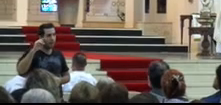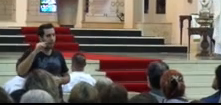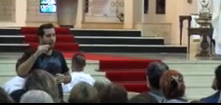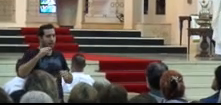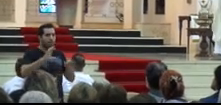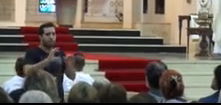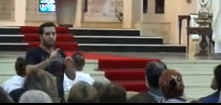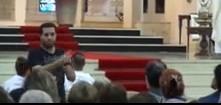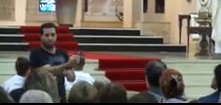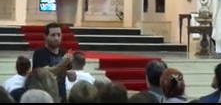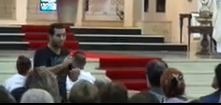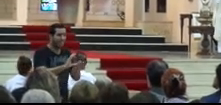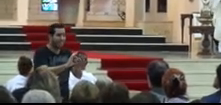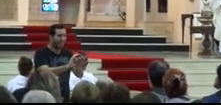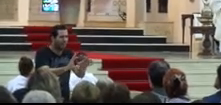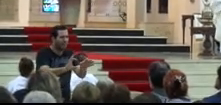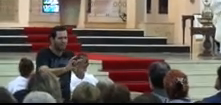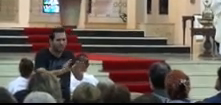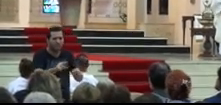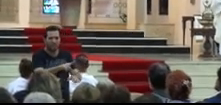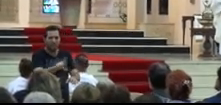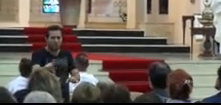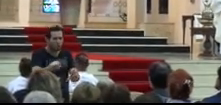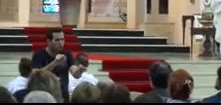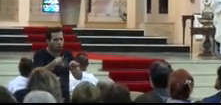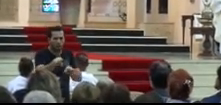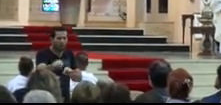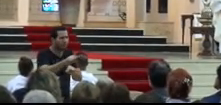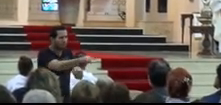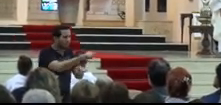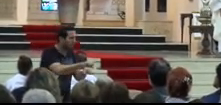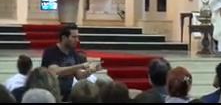Deus respeita a nossa decisão.